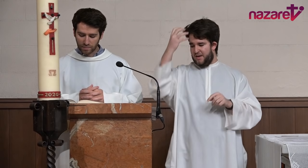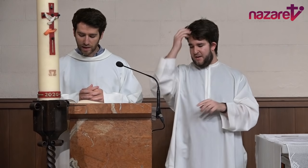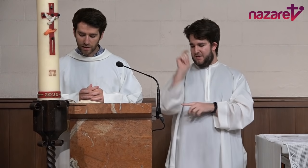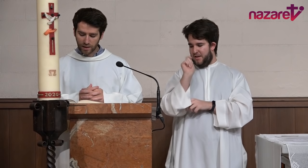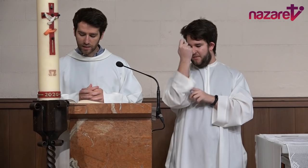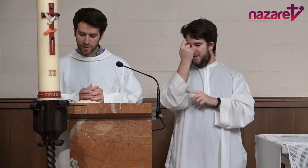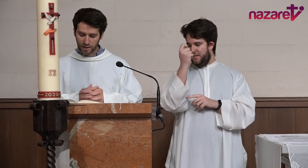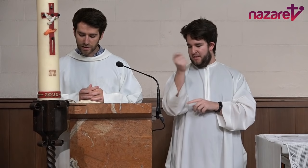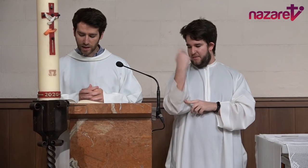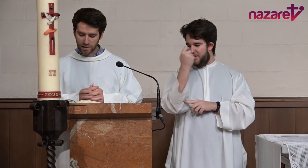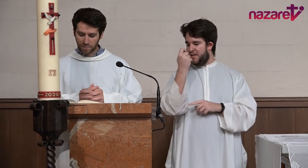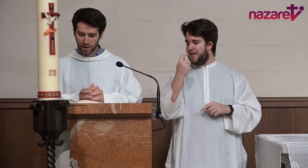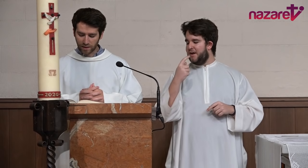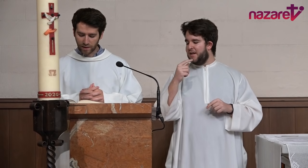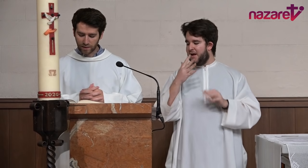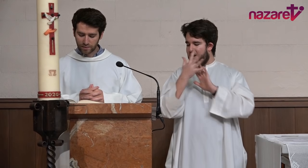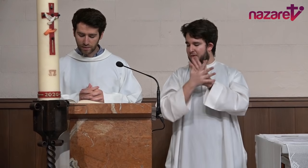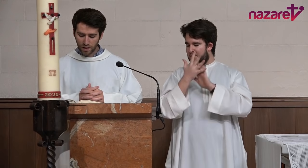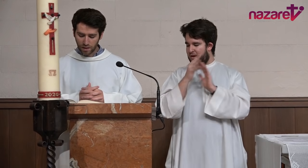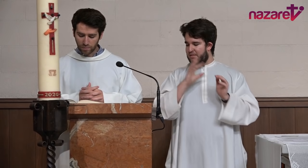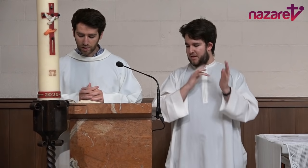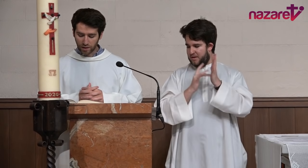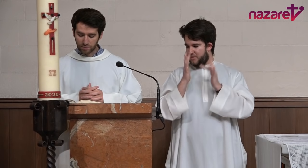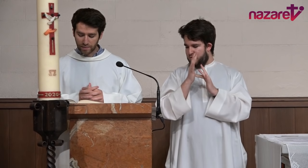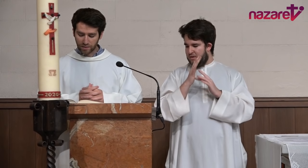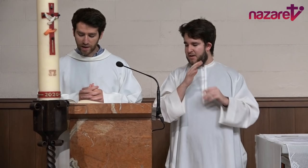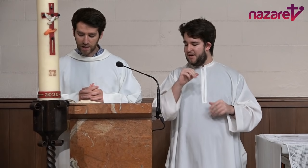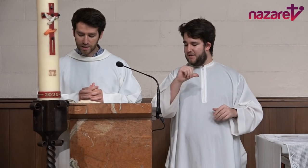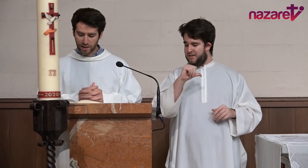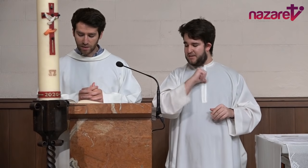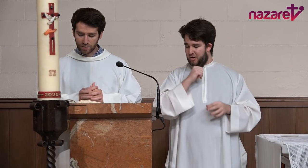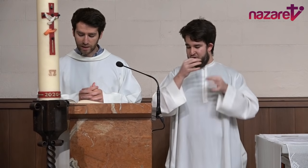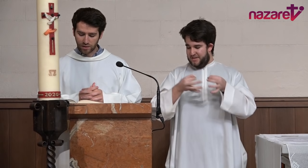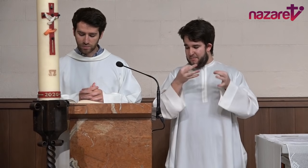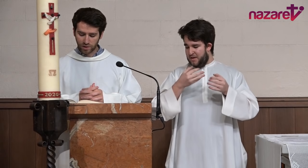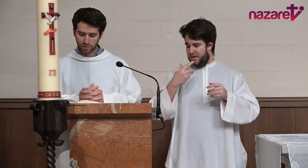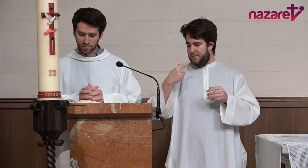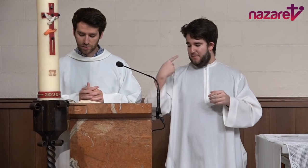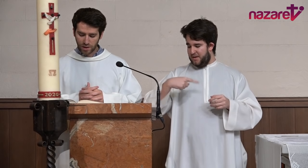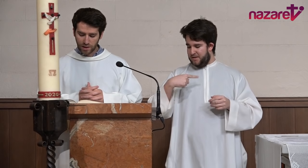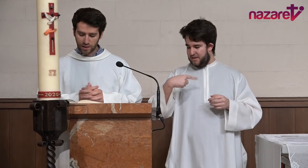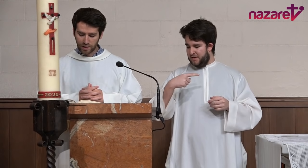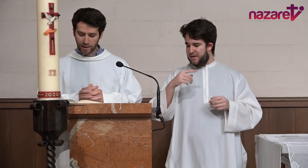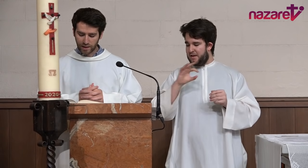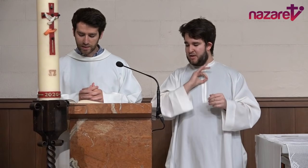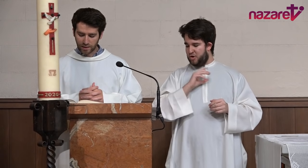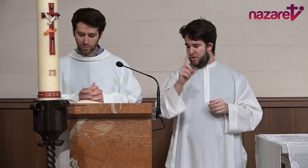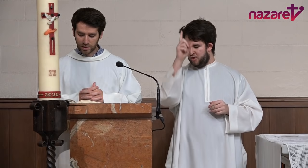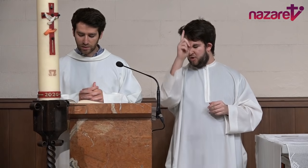mi carne descansará esperanzada, porque no me abandonarás en el lugar de los muertos, ni dejarás que tu